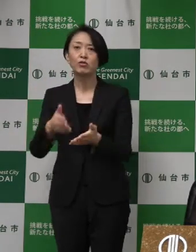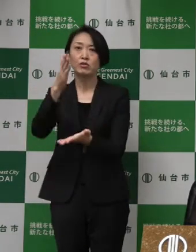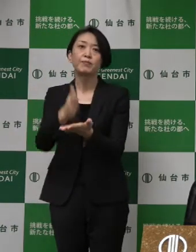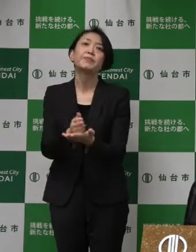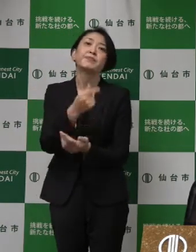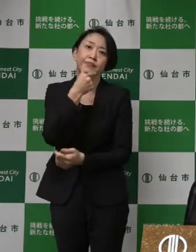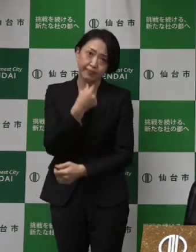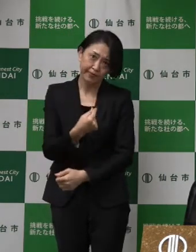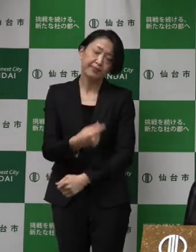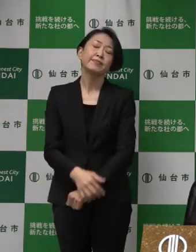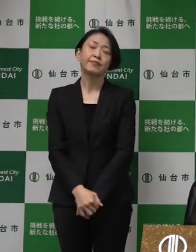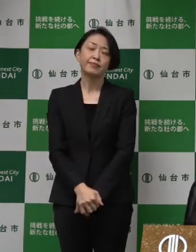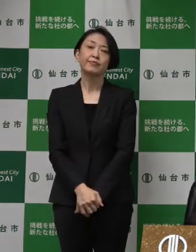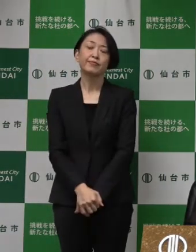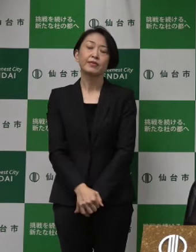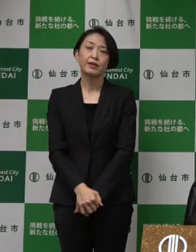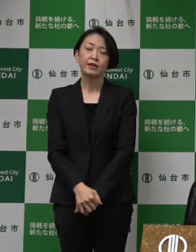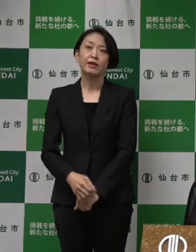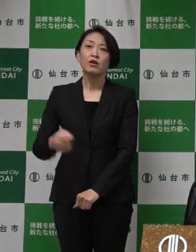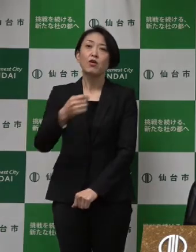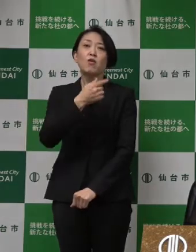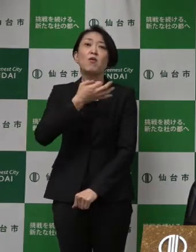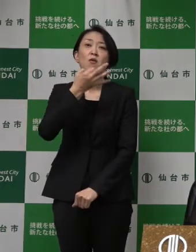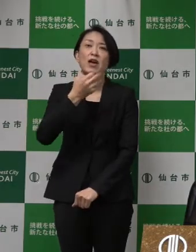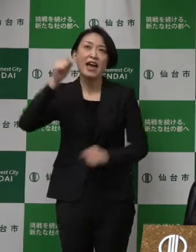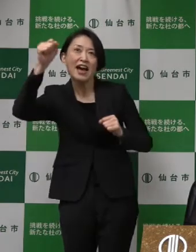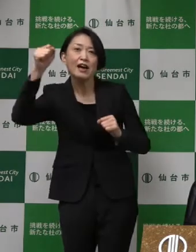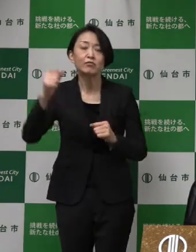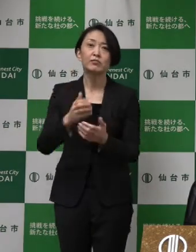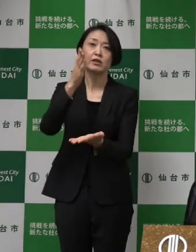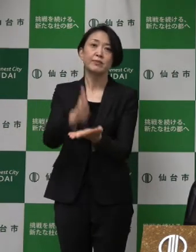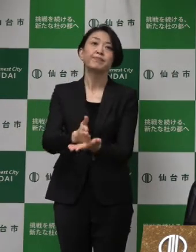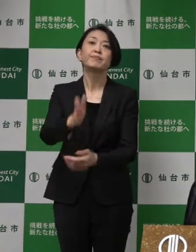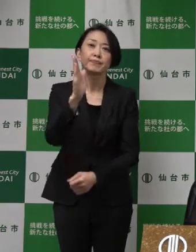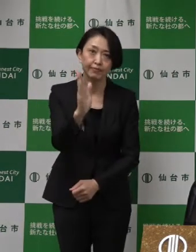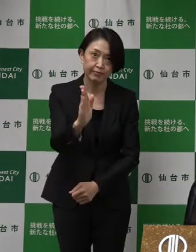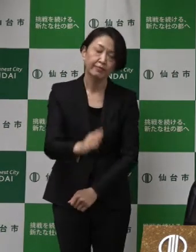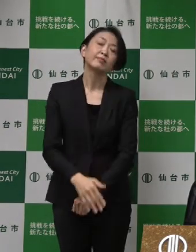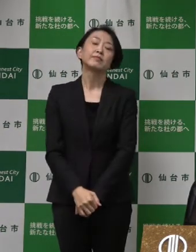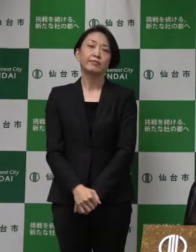。大声で騒ぐことも絶対にやめてください。